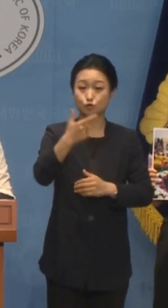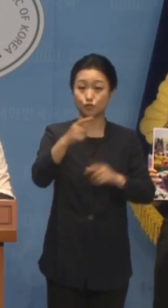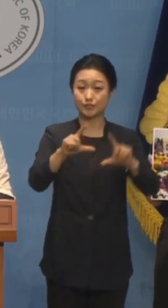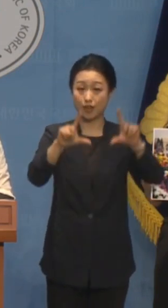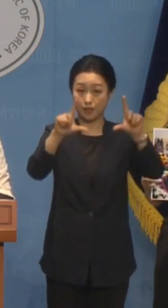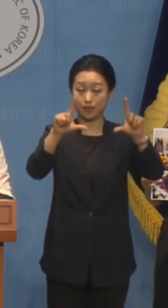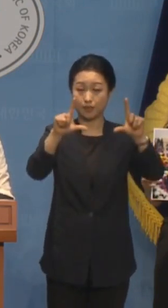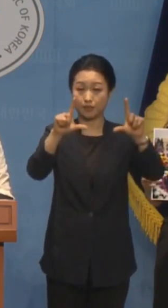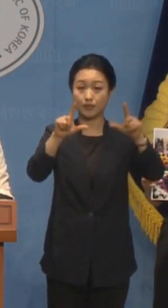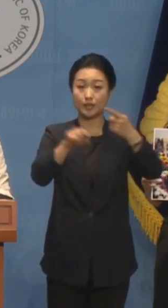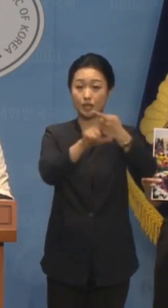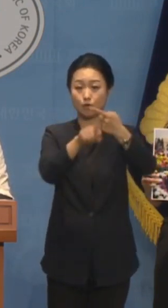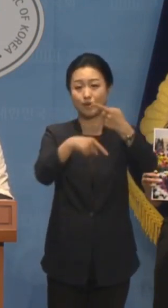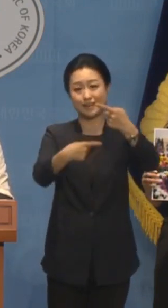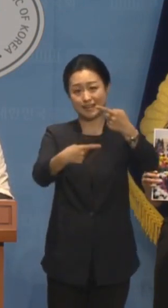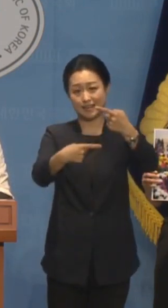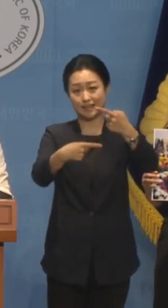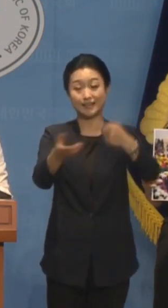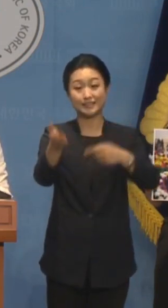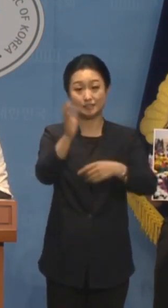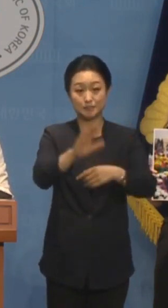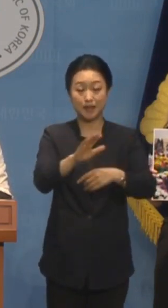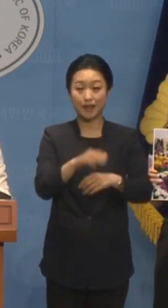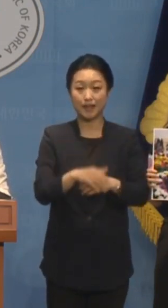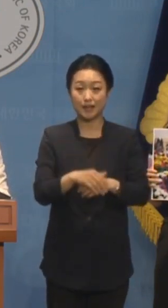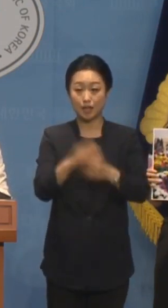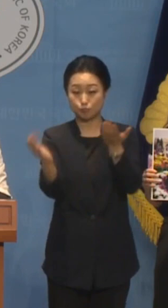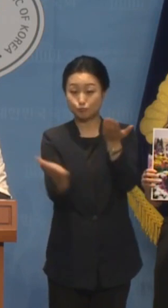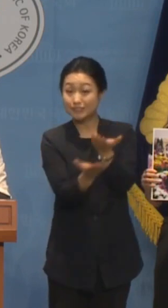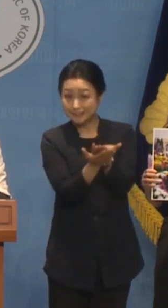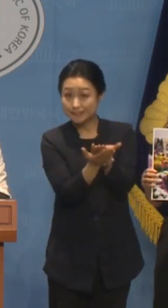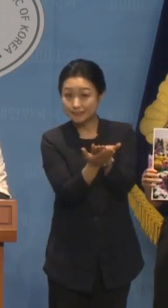2026년 1월 1일로 되어 있지만 부칙에